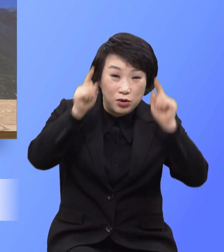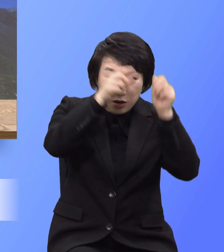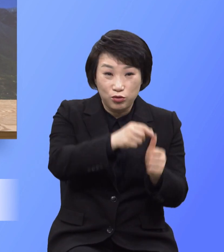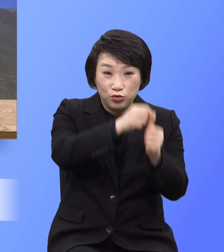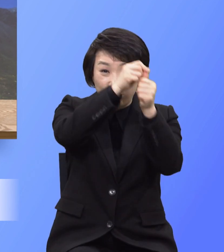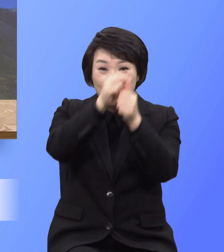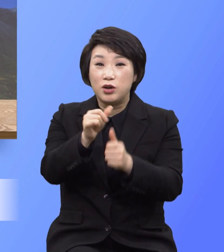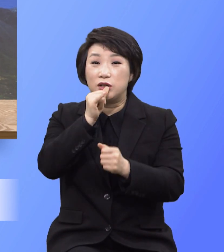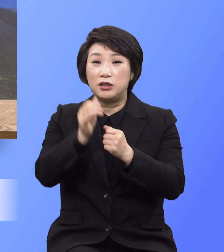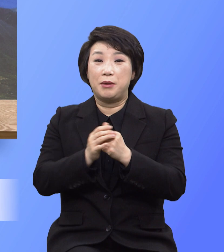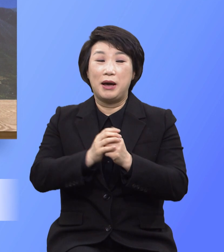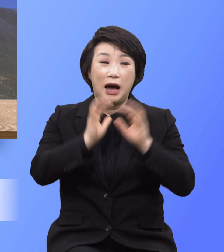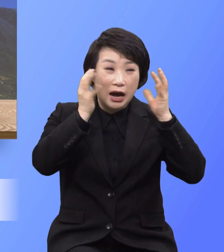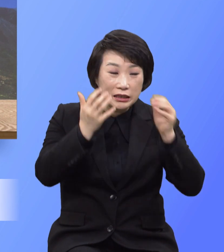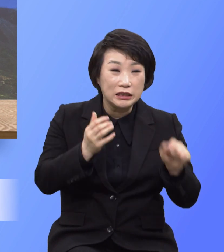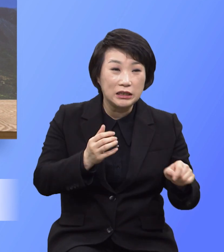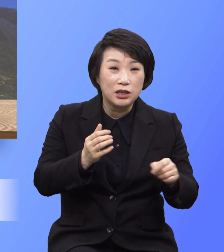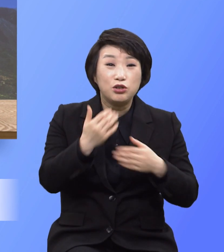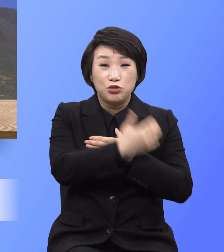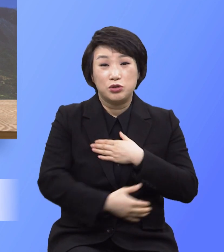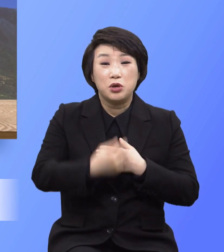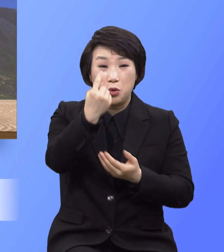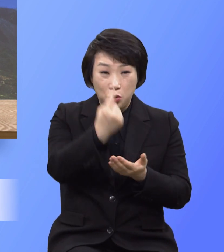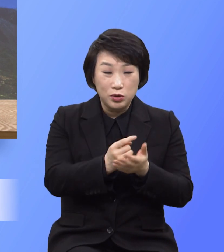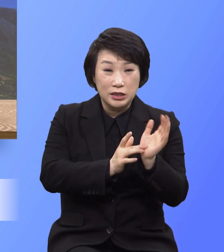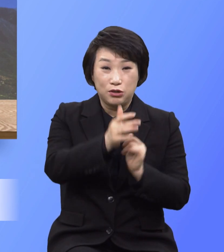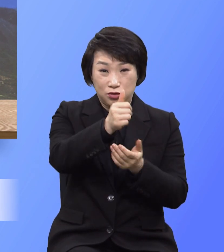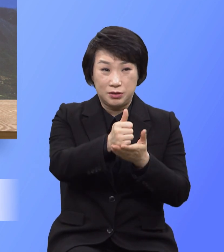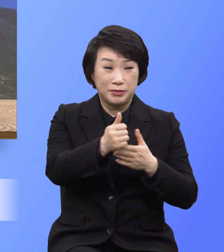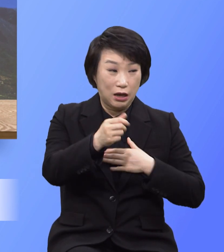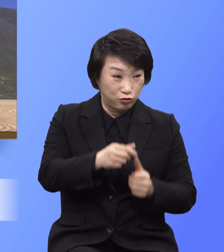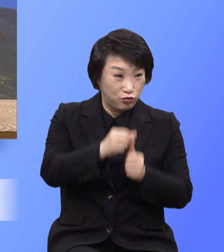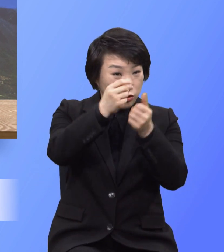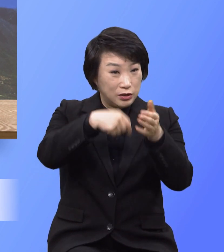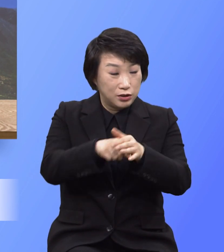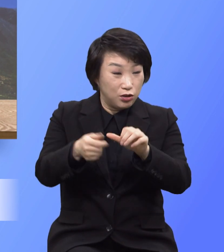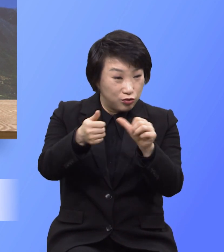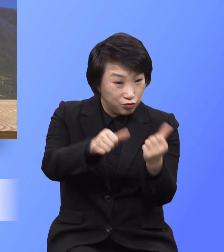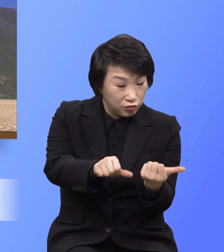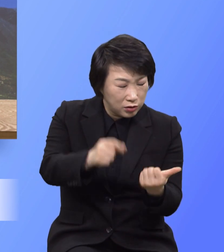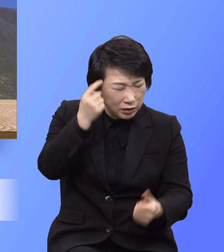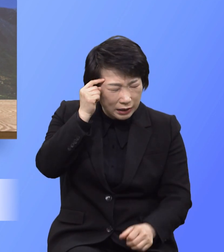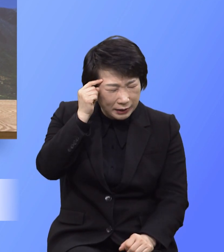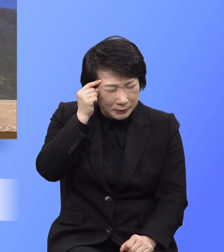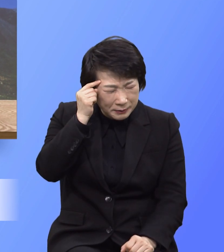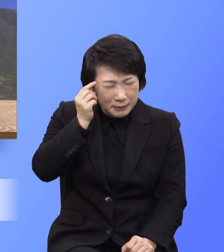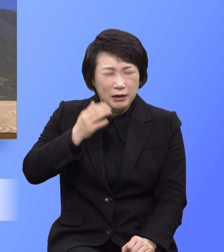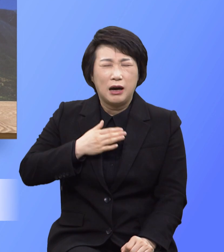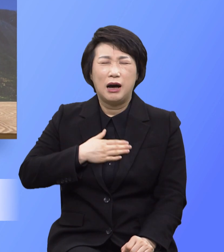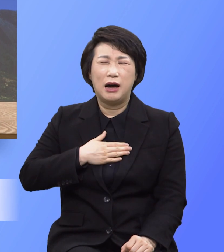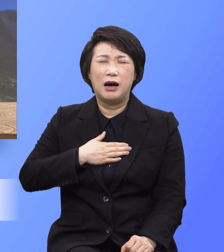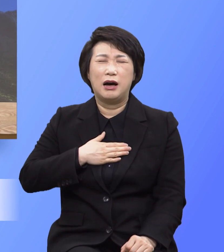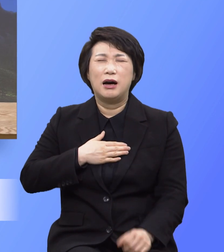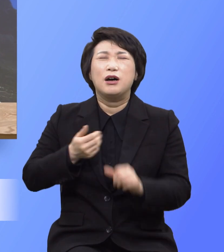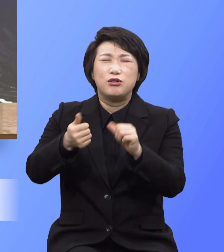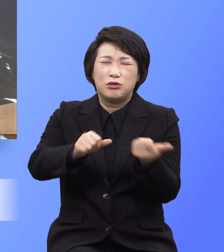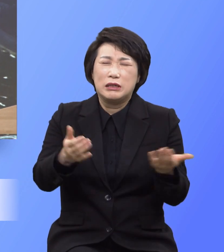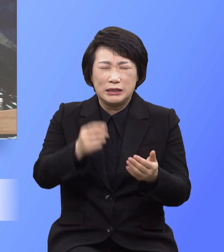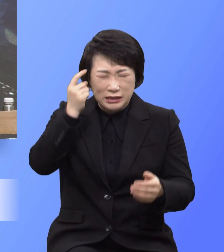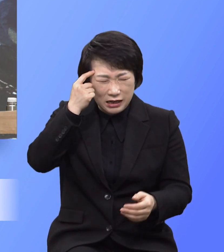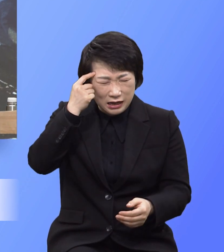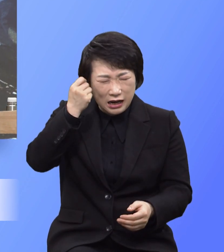때문에 그 애기 육신을 꼬신 예수가 나를 위해 죽으실 것을 생각하고 죽으신 것을